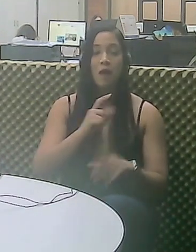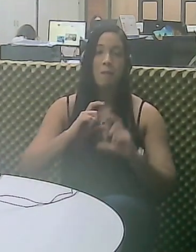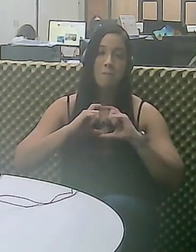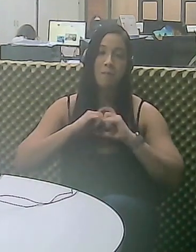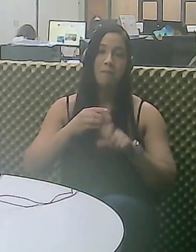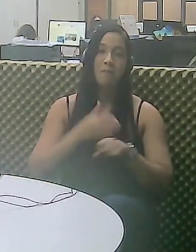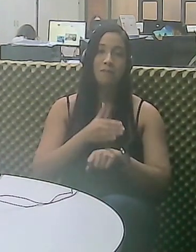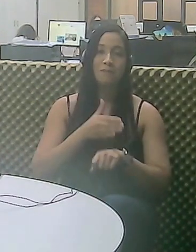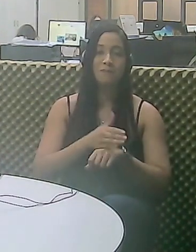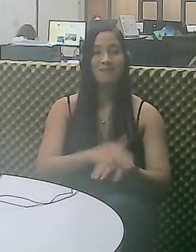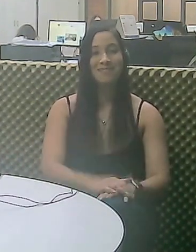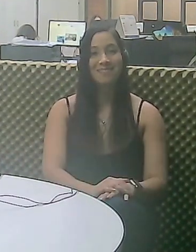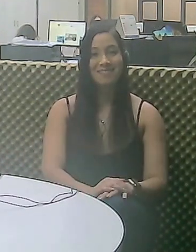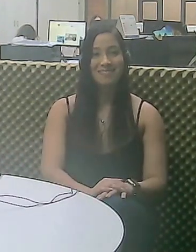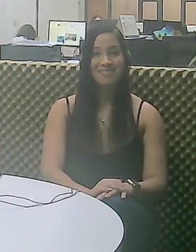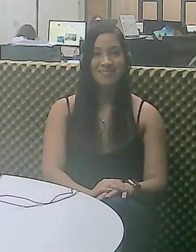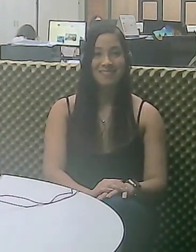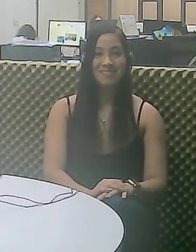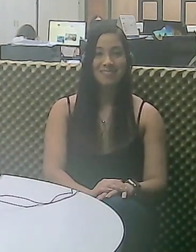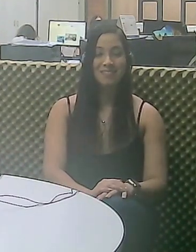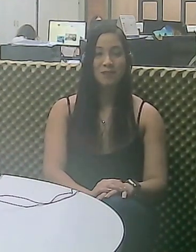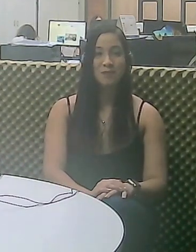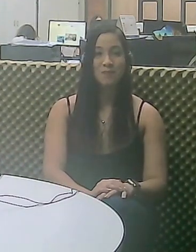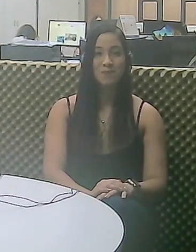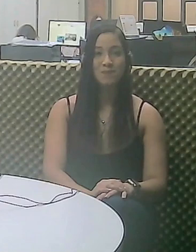medalhas de participação.